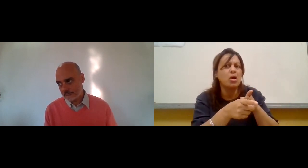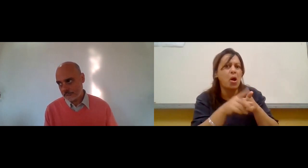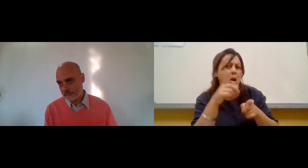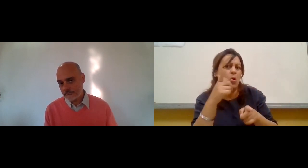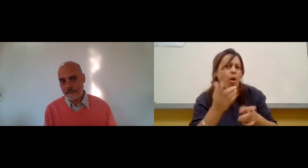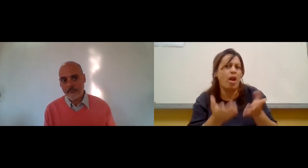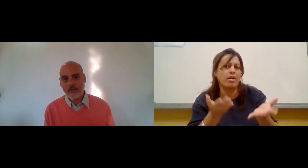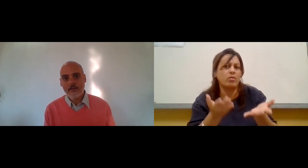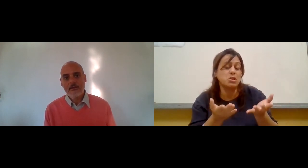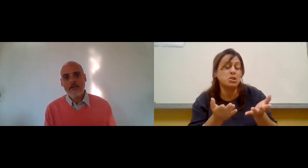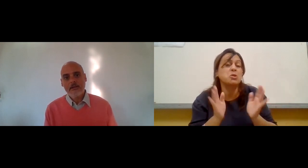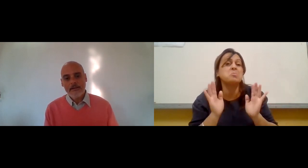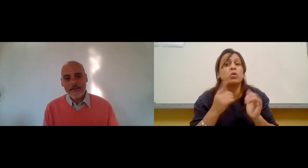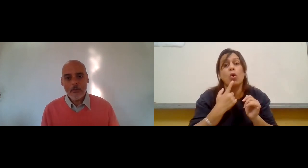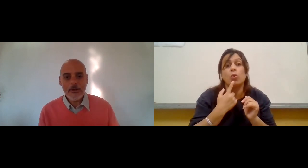El Pueblo.